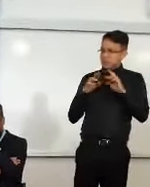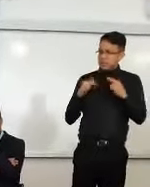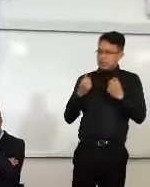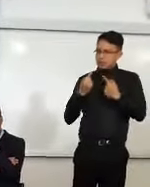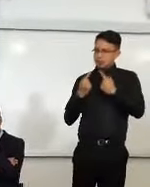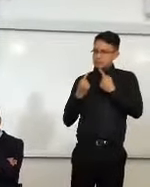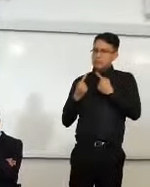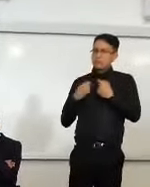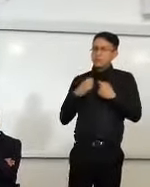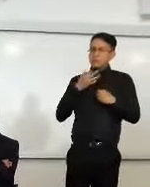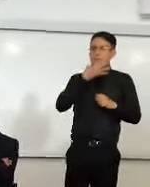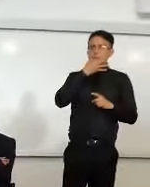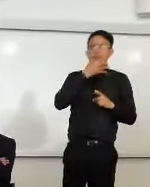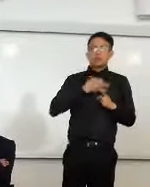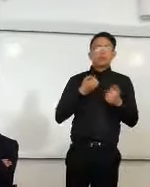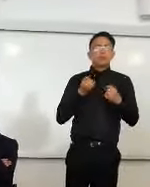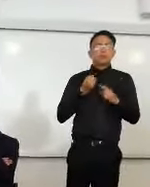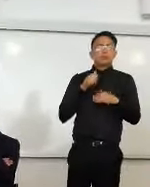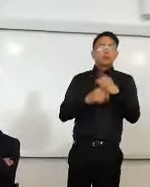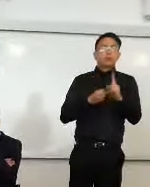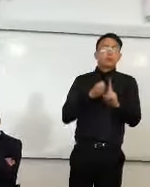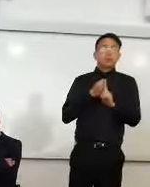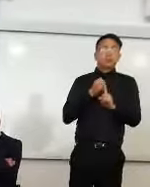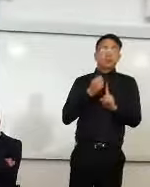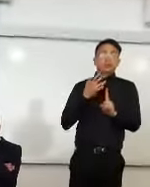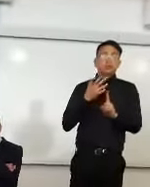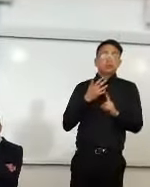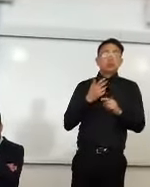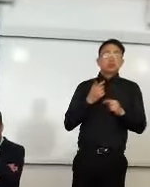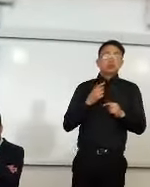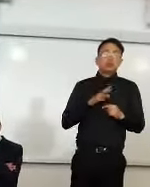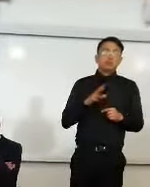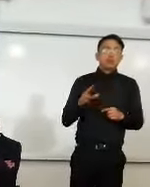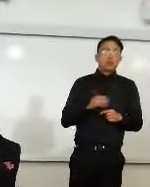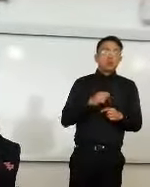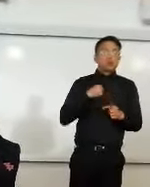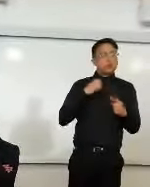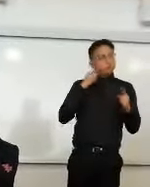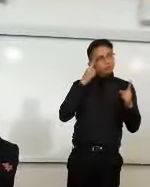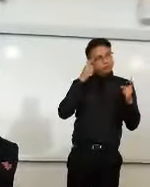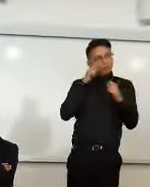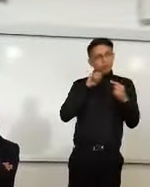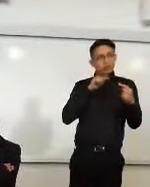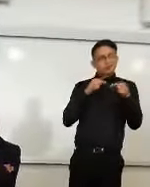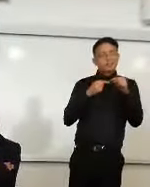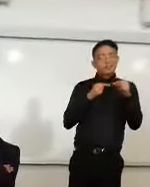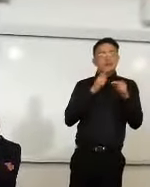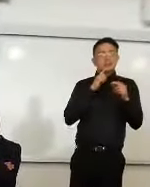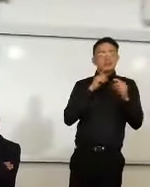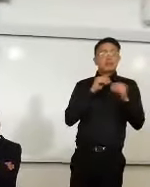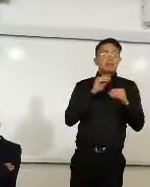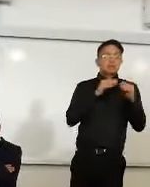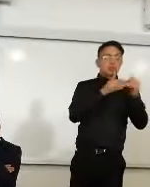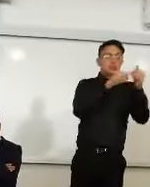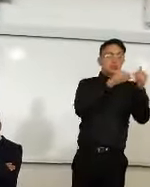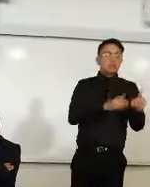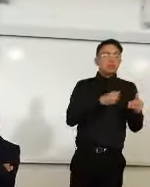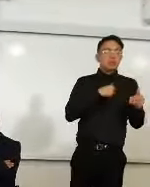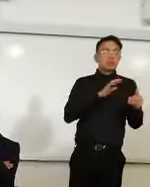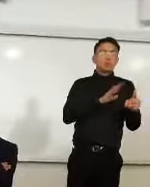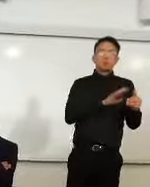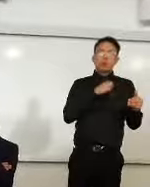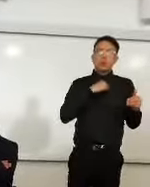Es un proceso histórico donde todavía tenemos mucha diferencia respecto al reconocimiento de la discapacidad y cómo